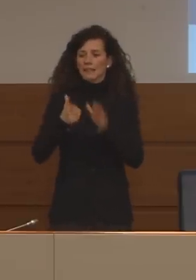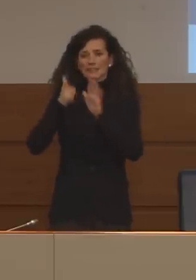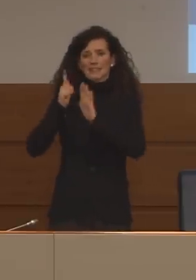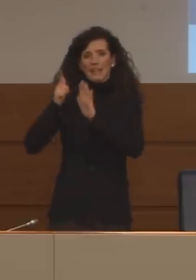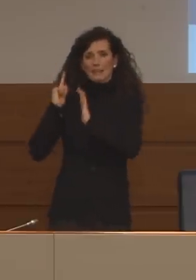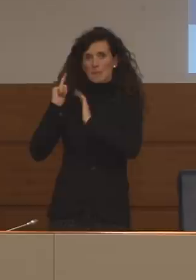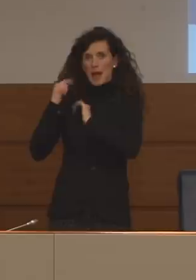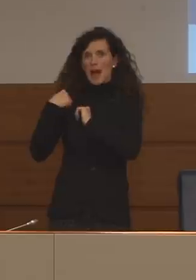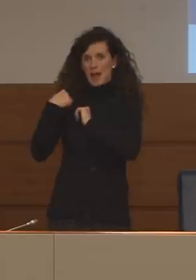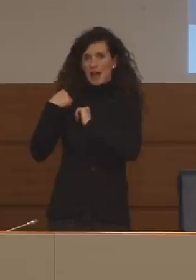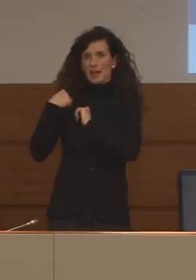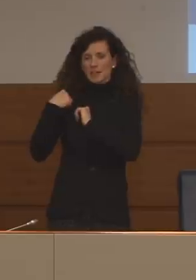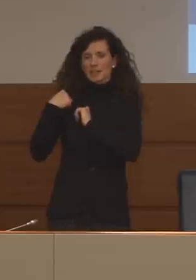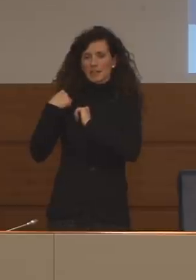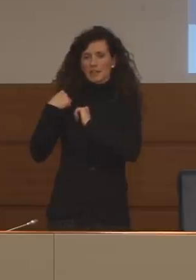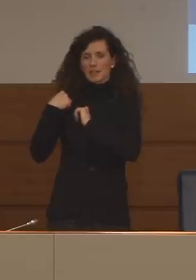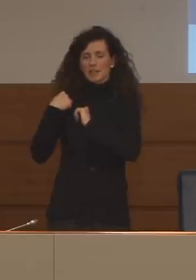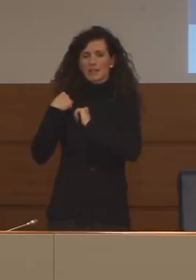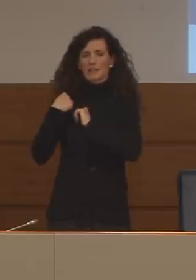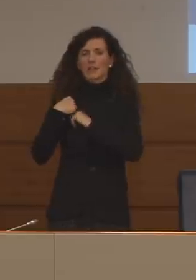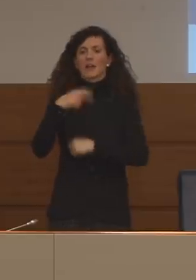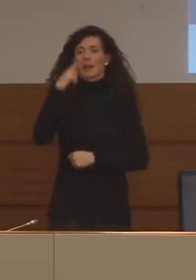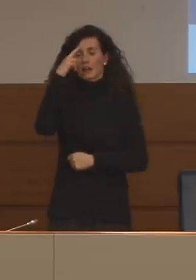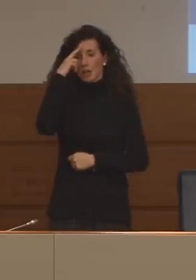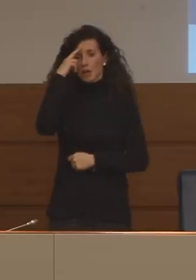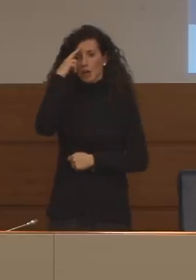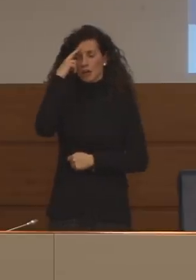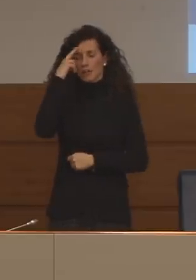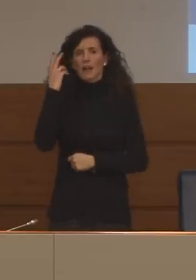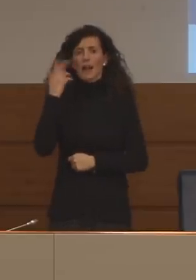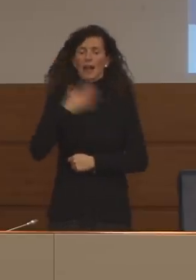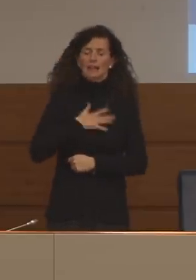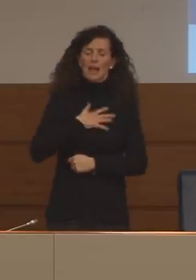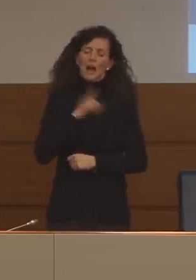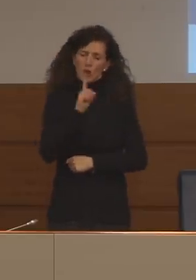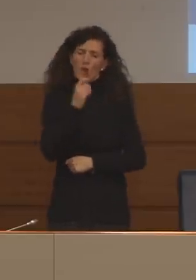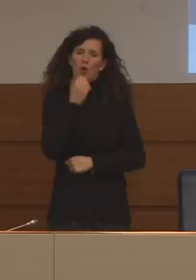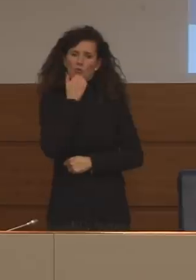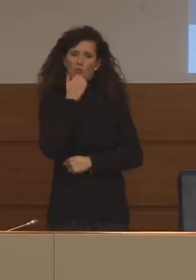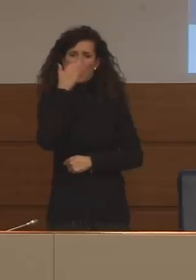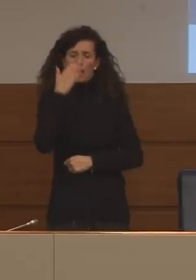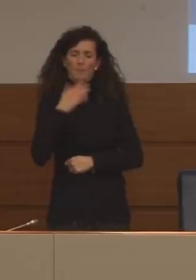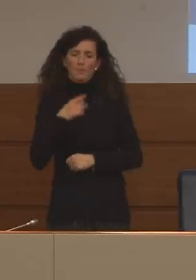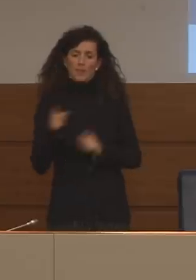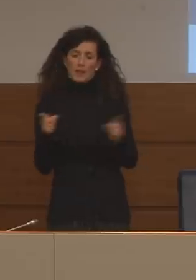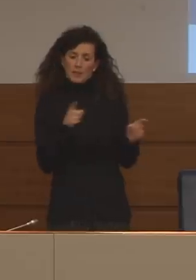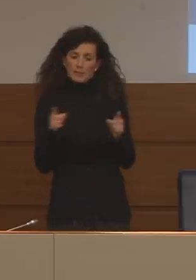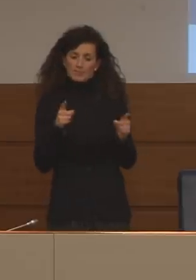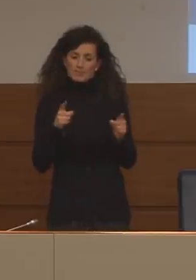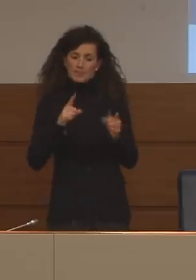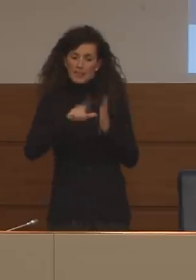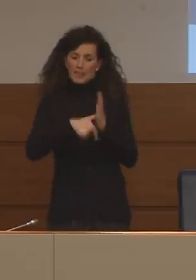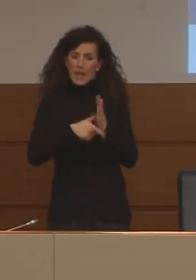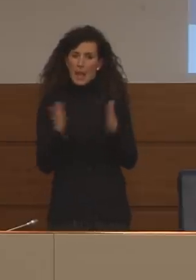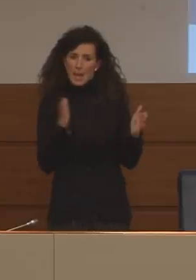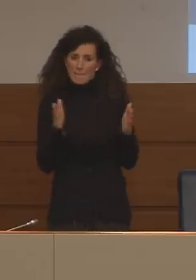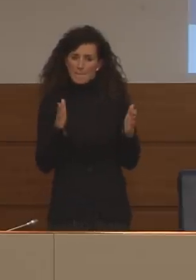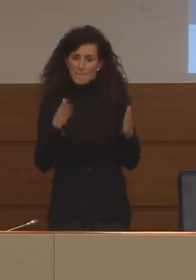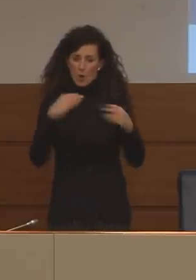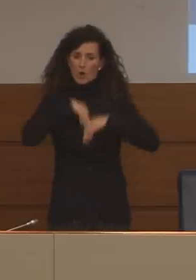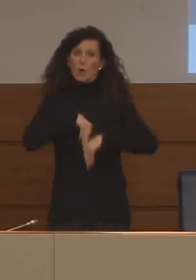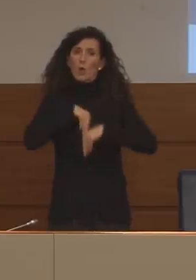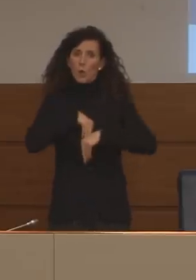ricordiamoci che l'età la diciamo scusate l'età il per quel la durata media dell'incubazione